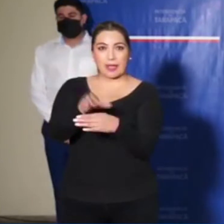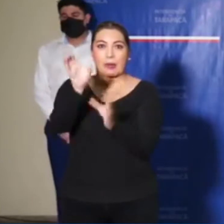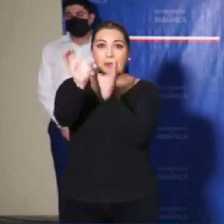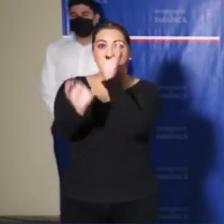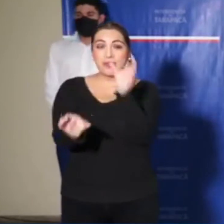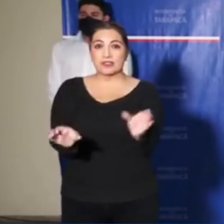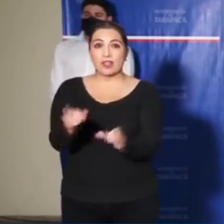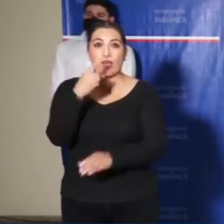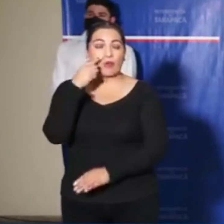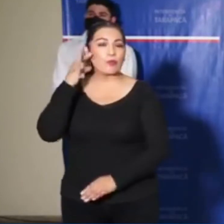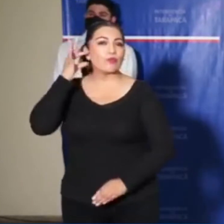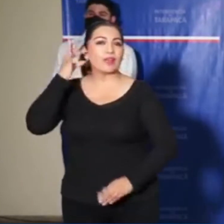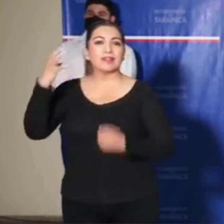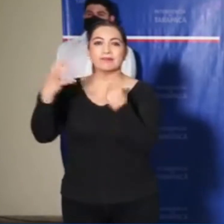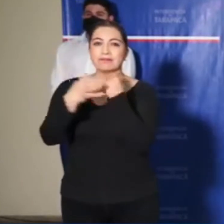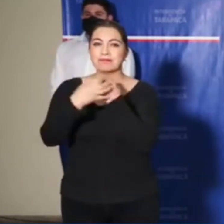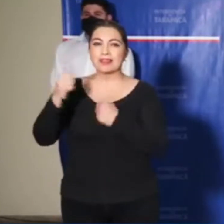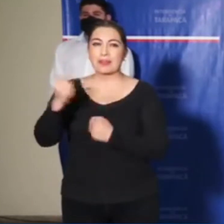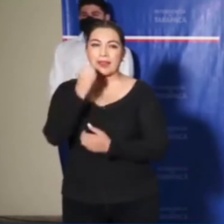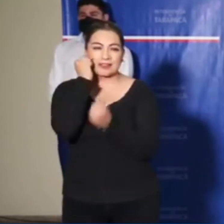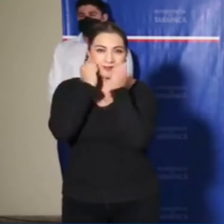queridas tarapaqueñas y tarapaqueños.